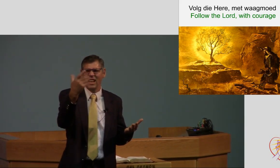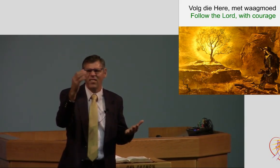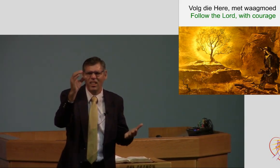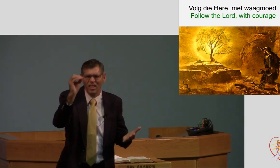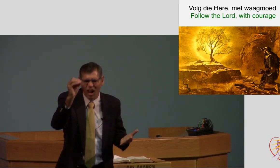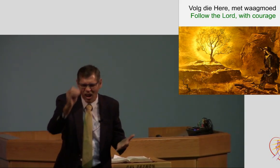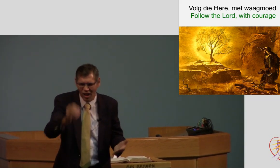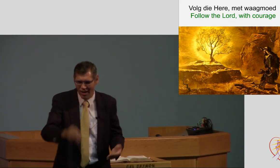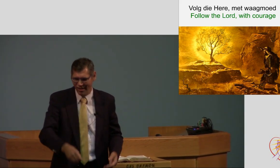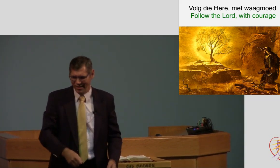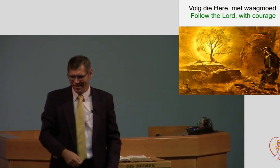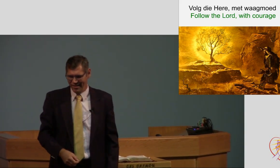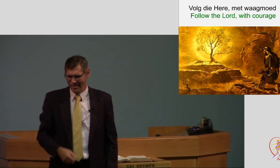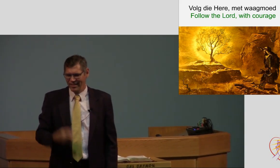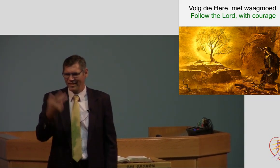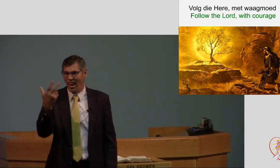70, 80.